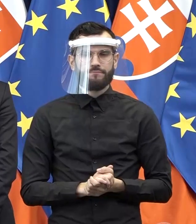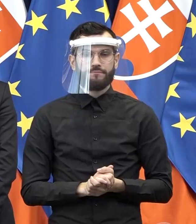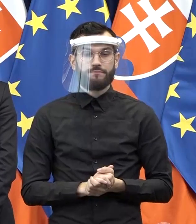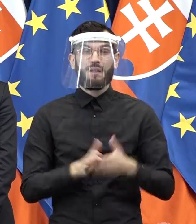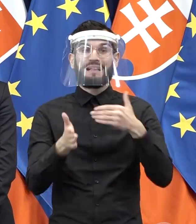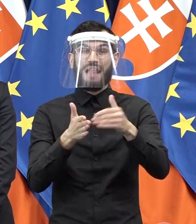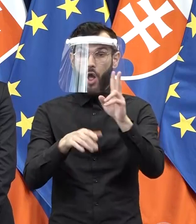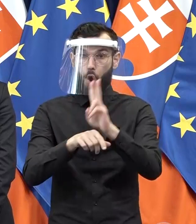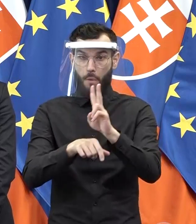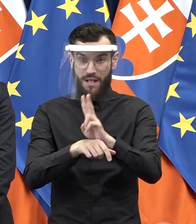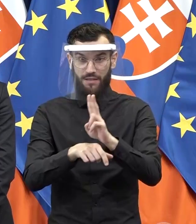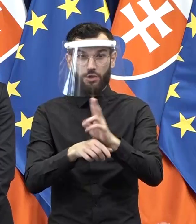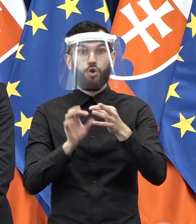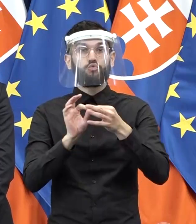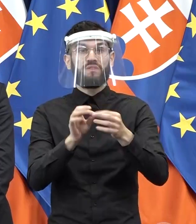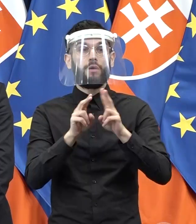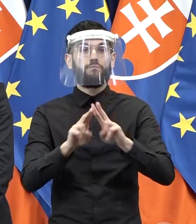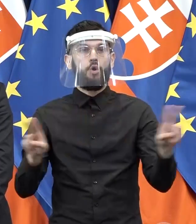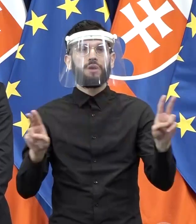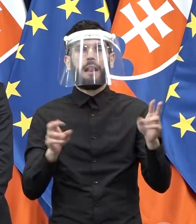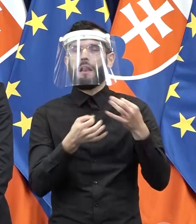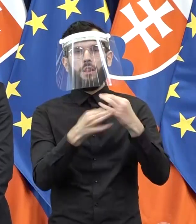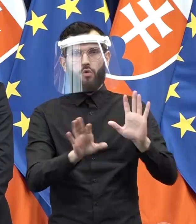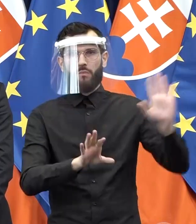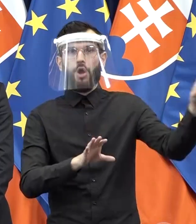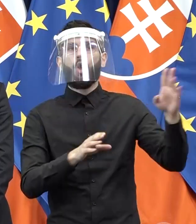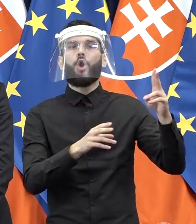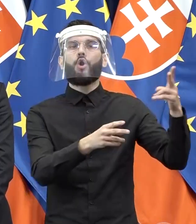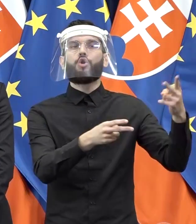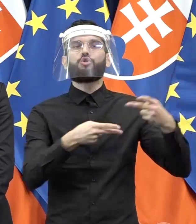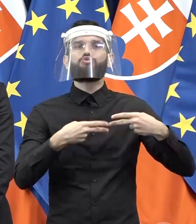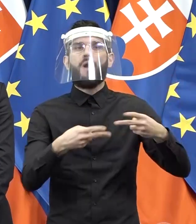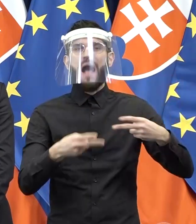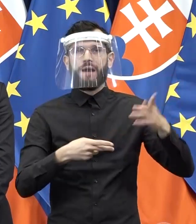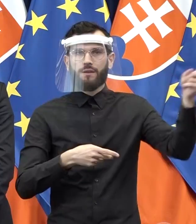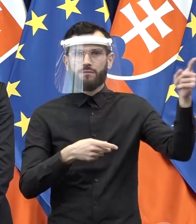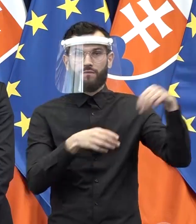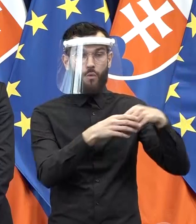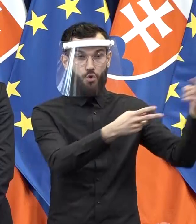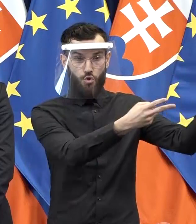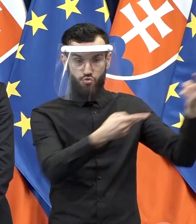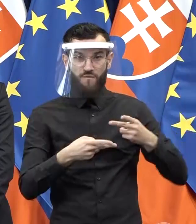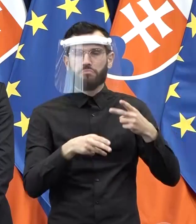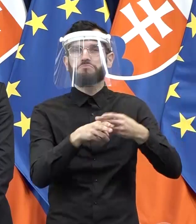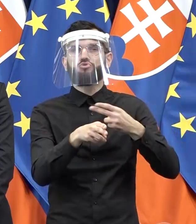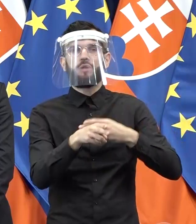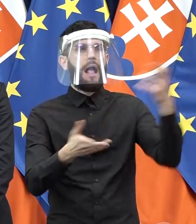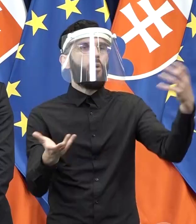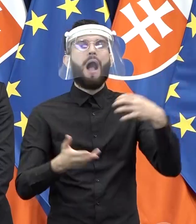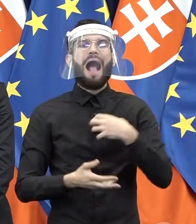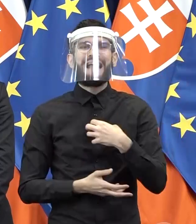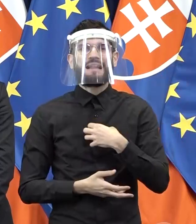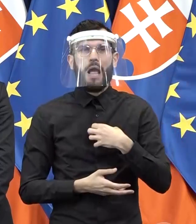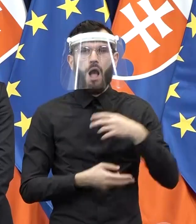Ďalšie opatrenie je možnosť oslobodiť dovoz tovaru, ktorý dováža štát alebo charitatívne